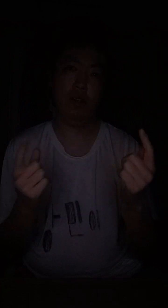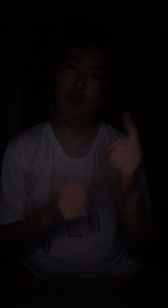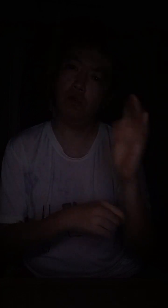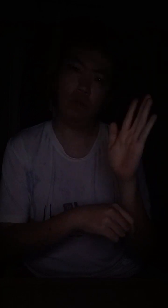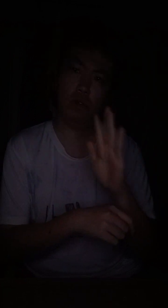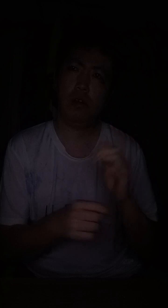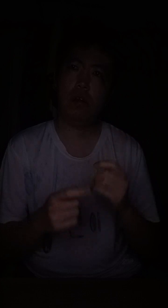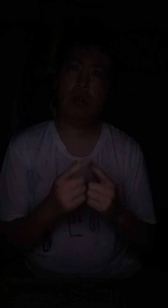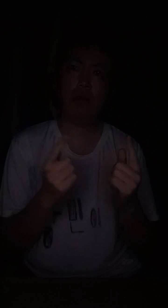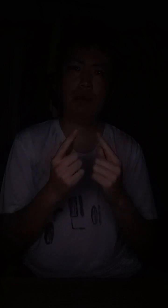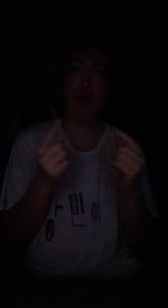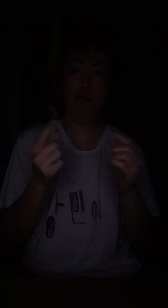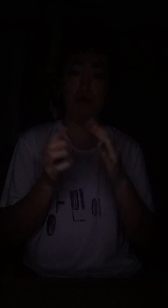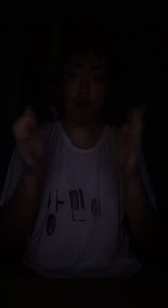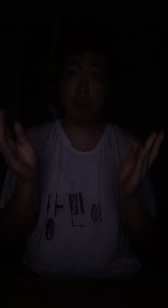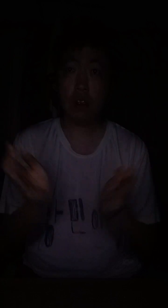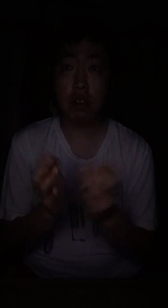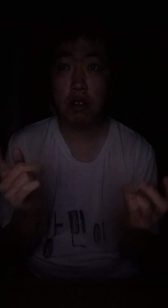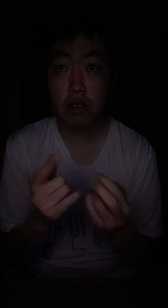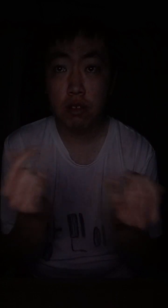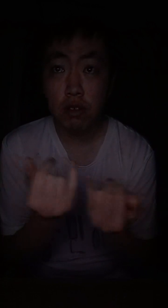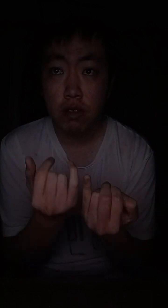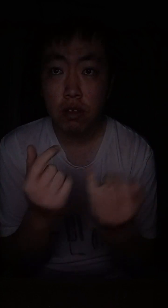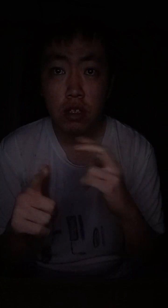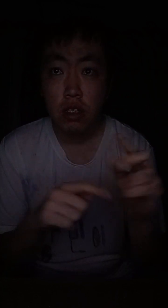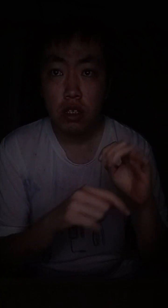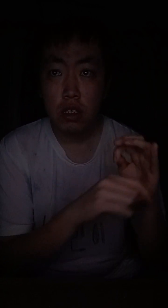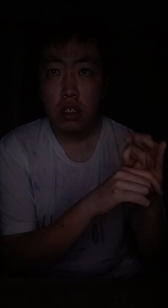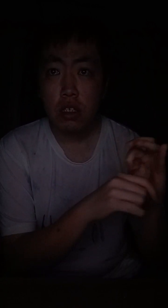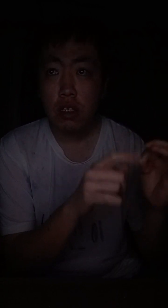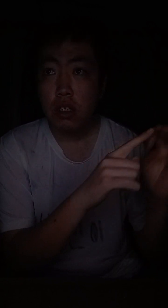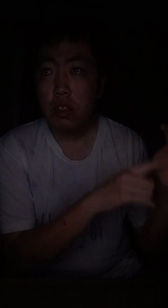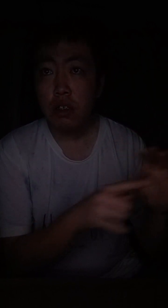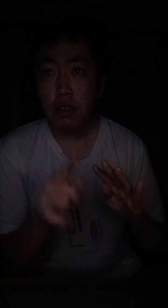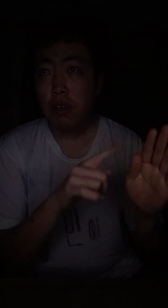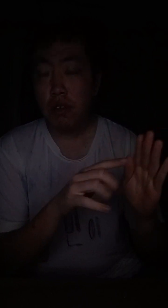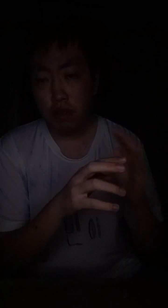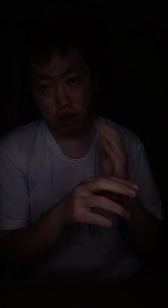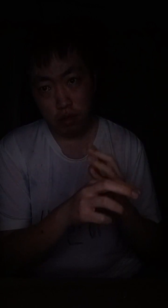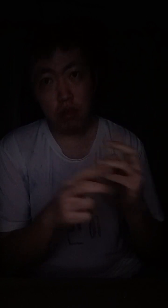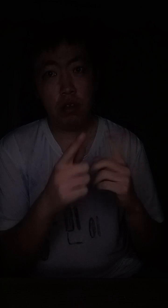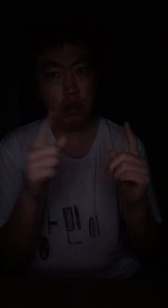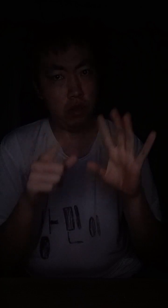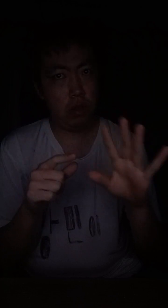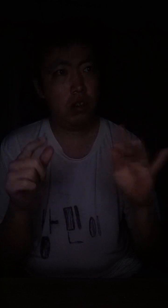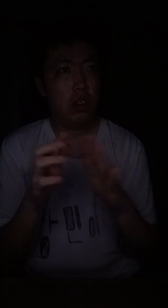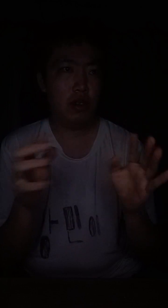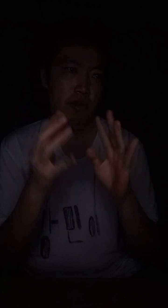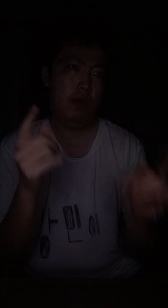없이 전문 의약품인 발기부전 치료제를 판매하면 5년 이하 징역 또는 5천만 원 이하 벌금에 처할 수